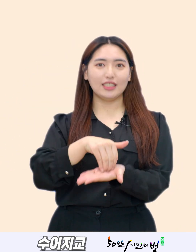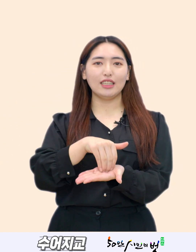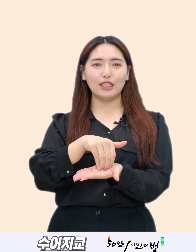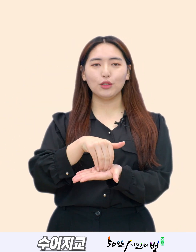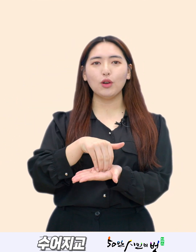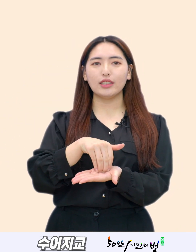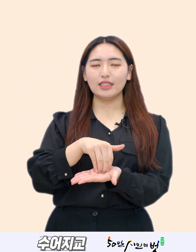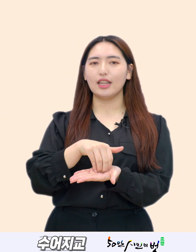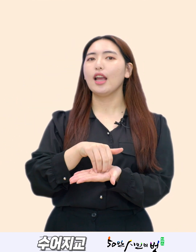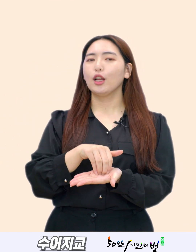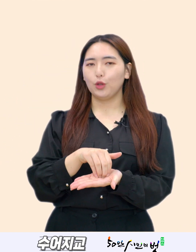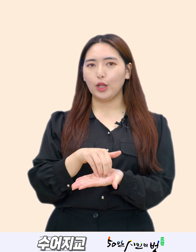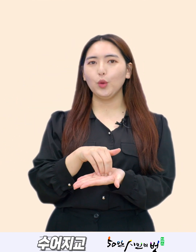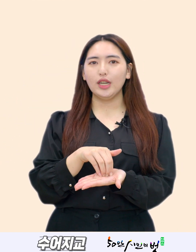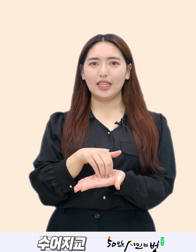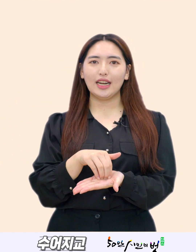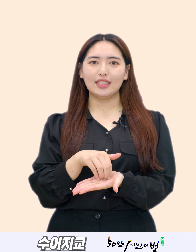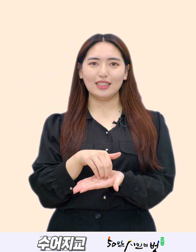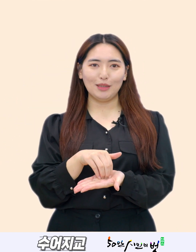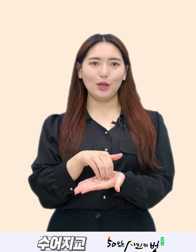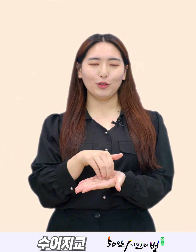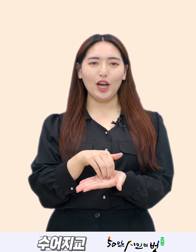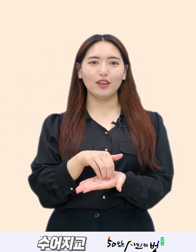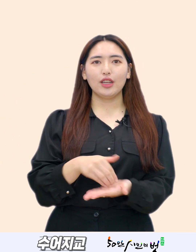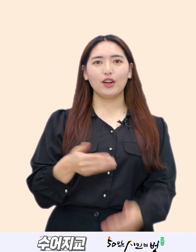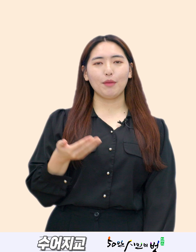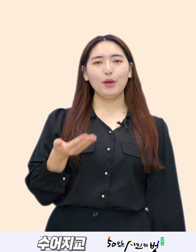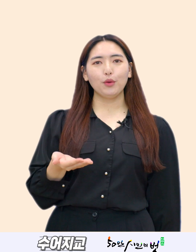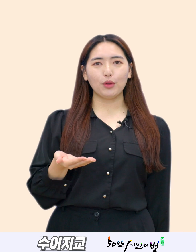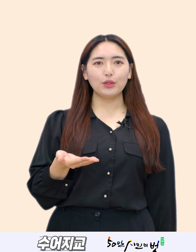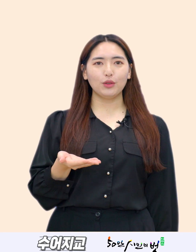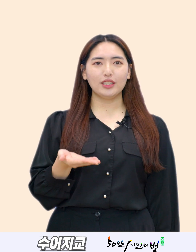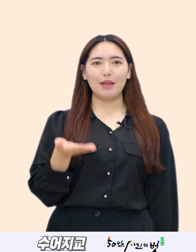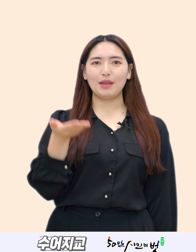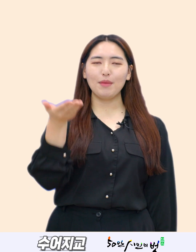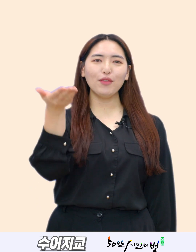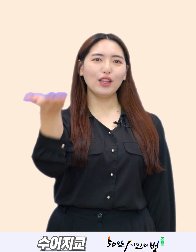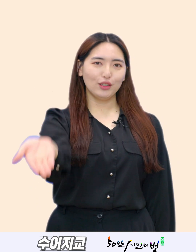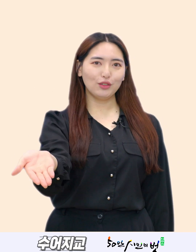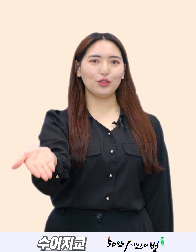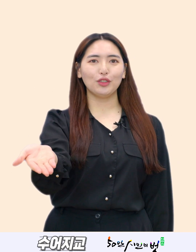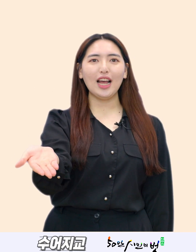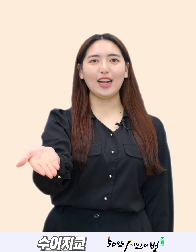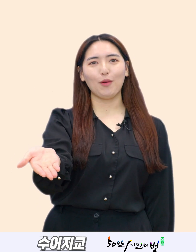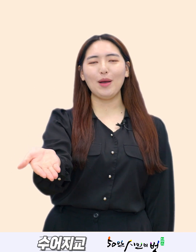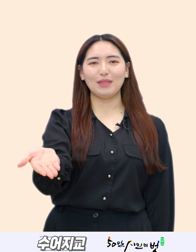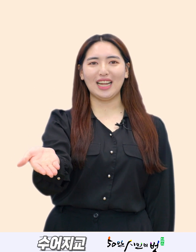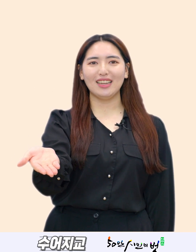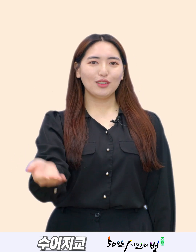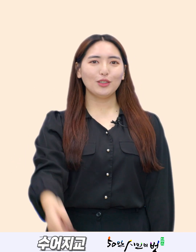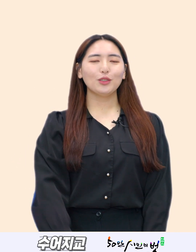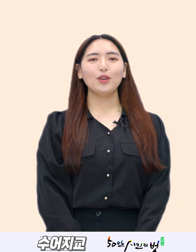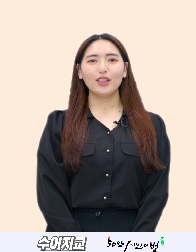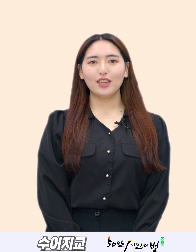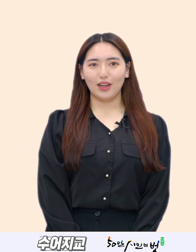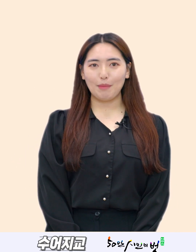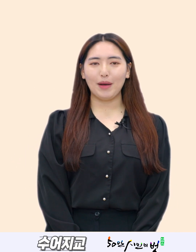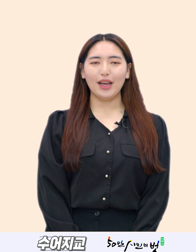이 수어는 되돌리다라는 의미고요. 이렇게 편 오른손을 내밀면 주다라고 합니다. 두 수어를 결합하여